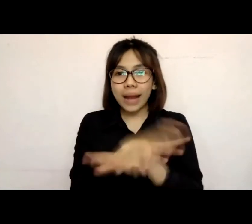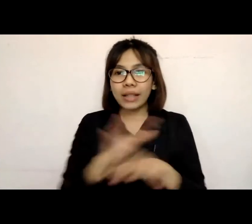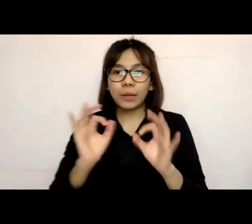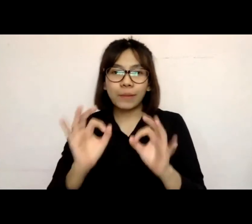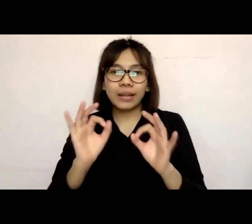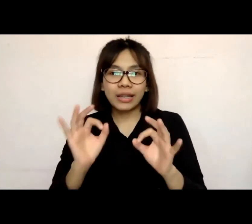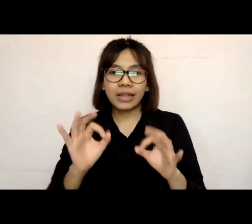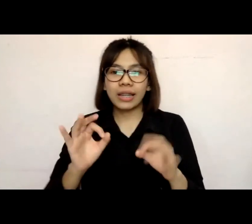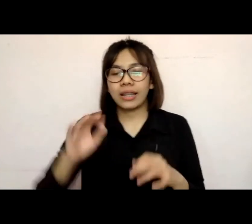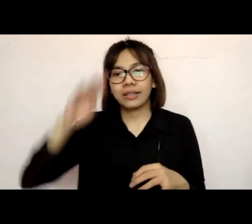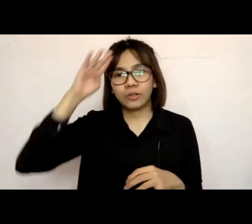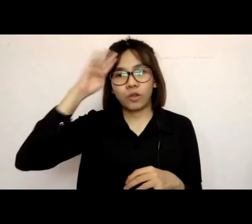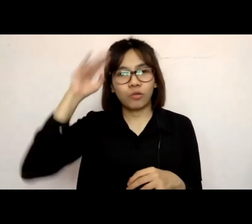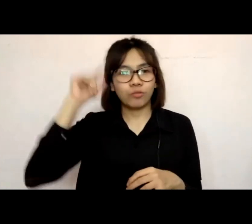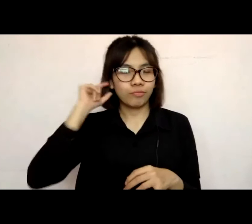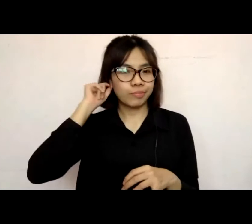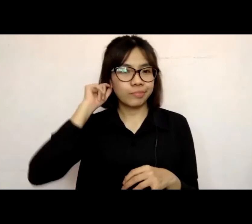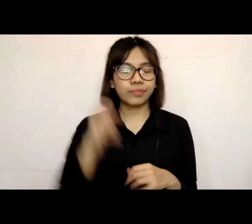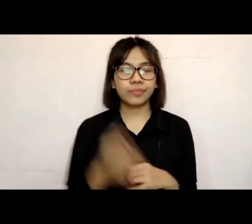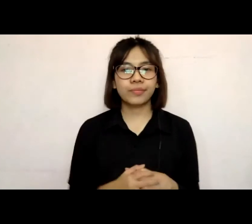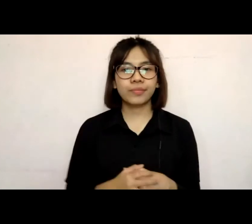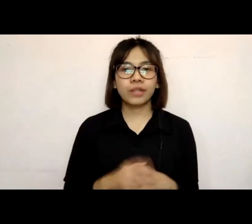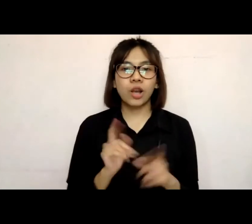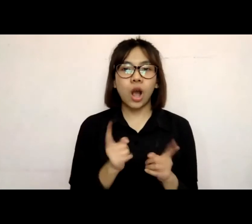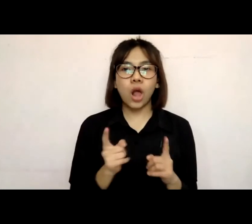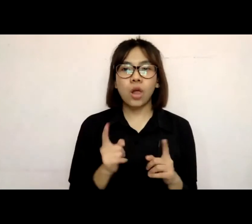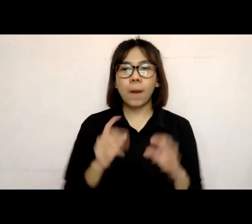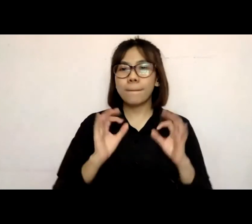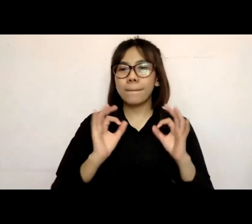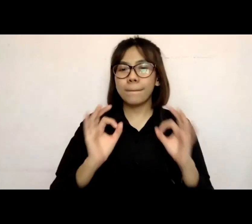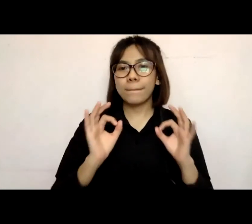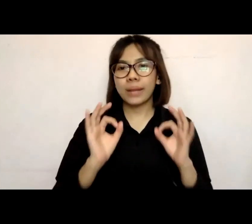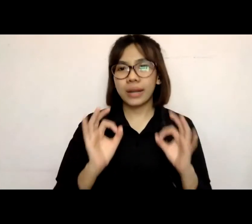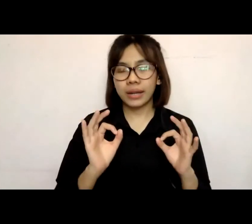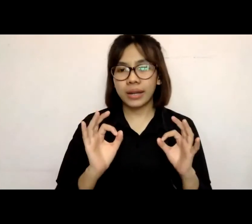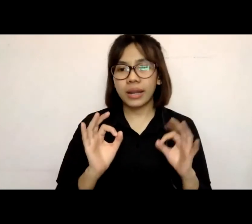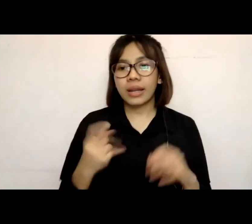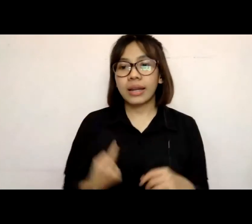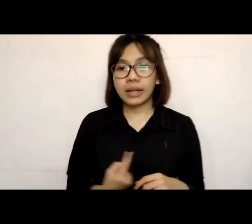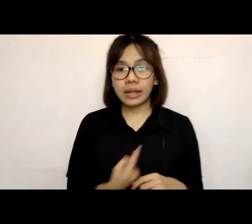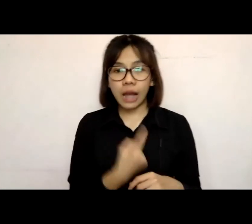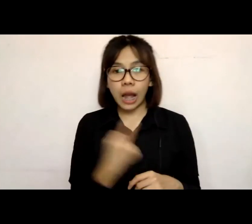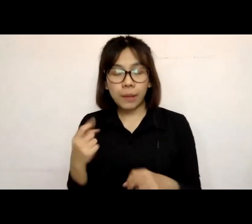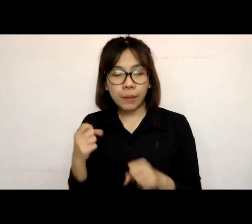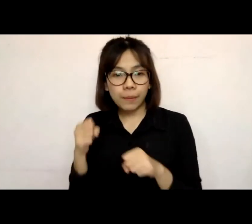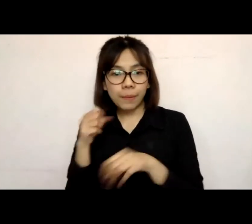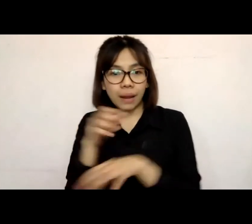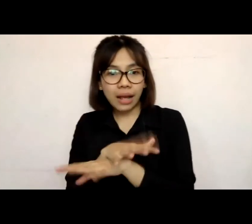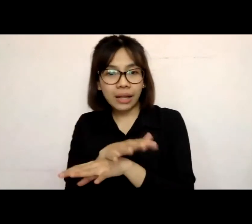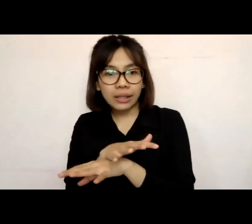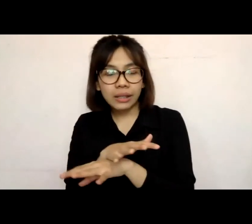pendidikan kesetaraan gender, termasuk tadi pengalamannya sendiri. Kalau Zaki gimana pengalamannya di sekolah